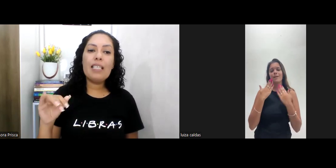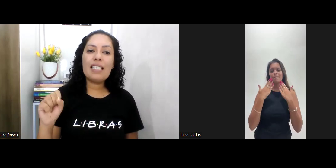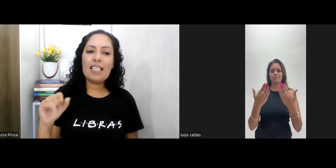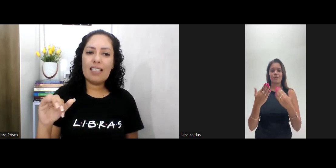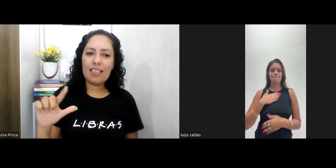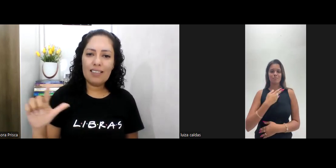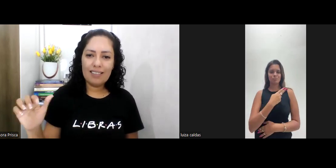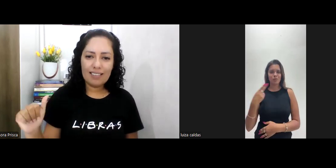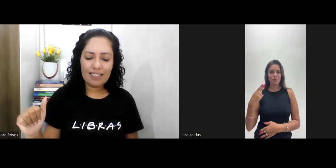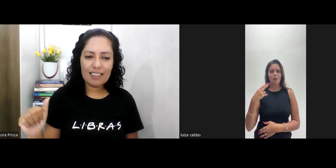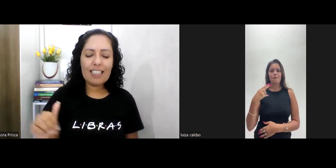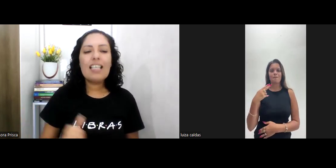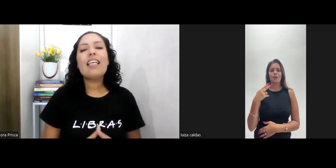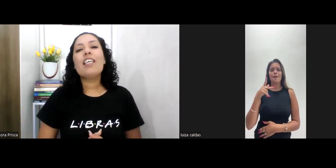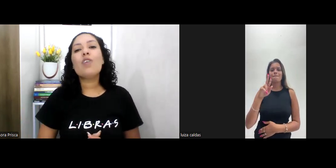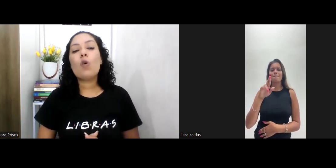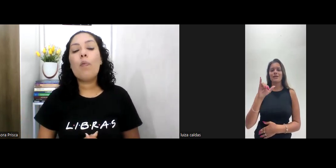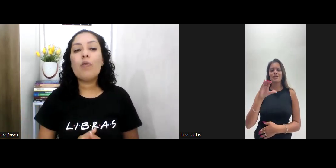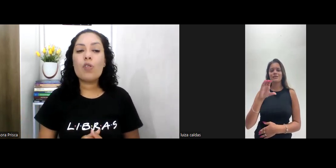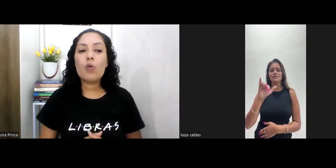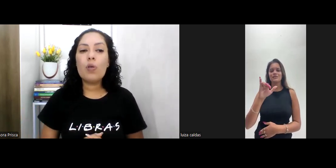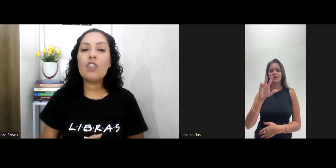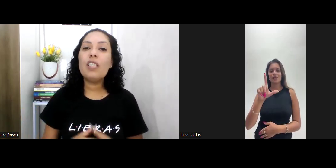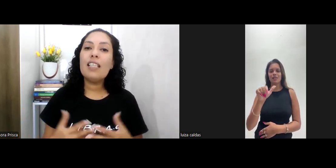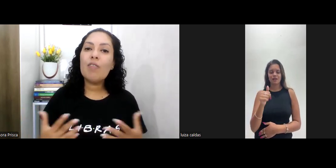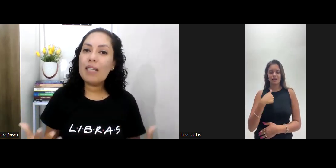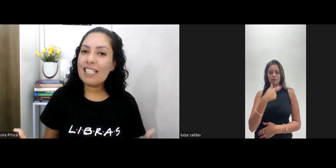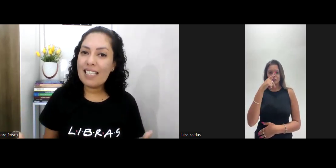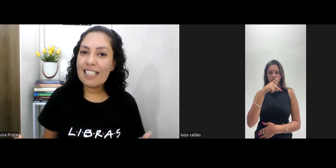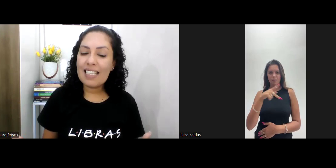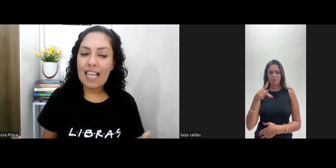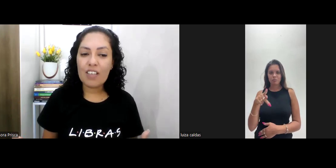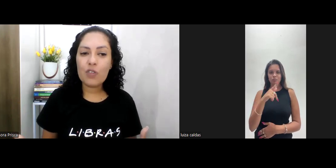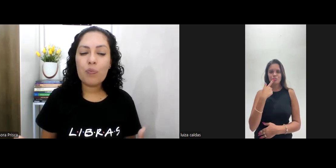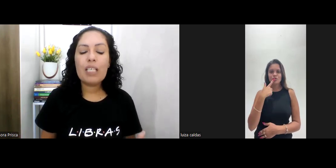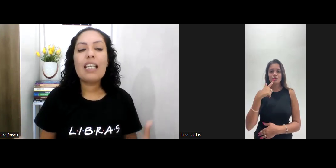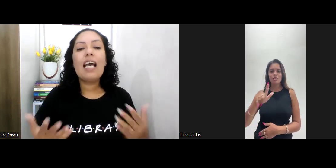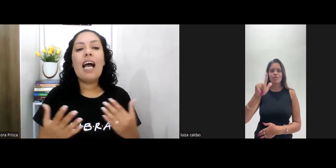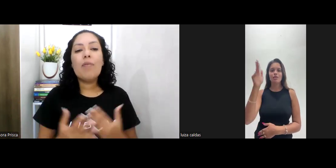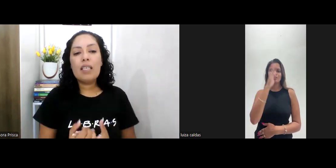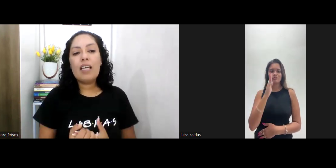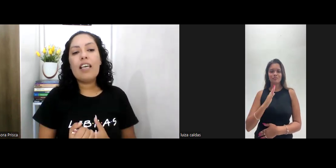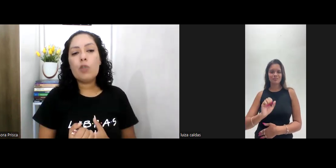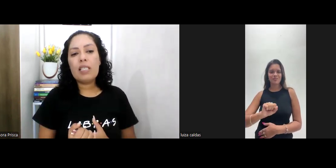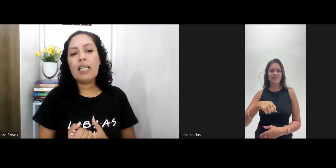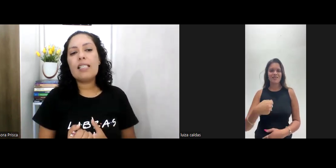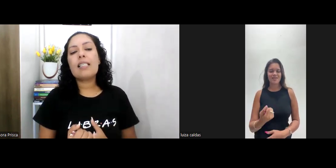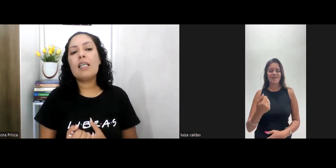é Priscila e eu sou professora de língua brasileira de sinais. A